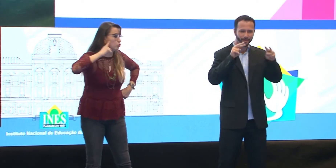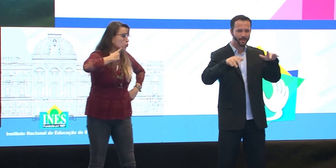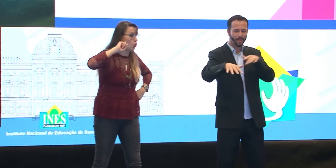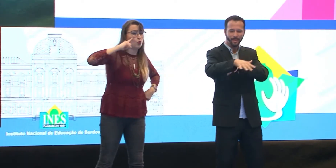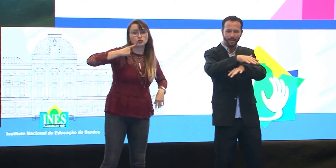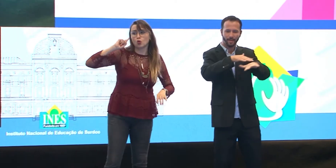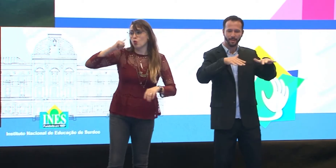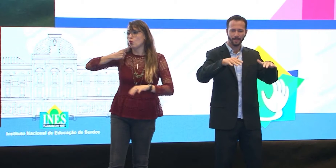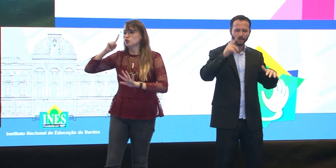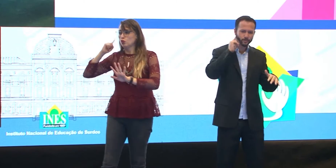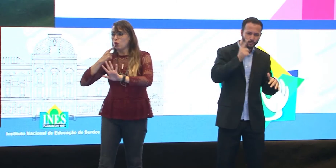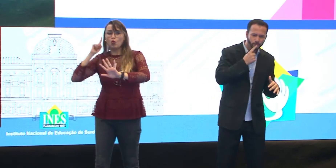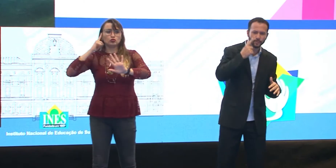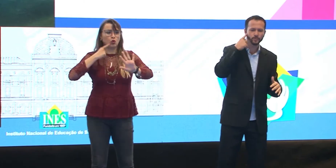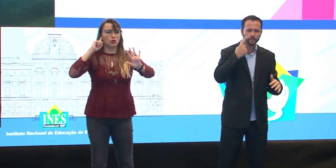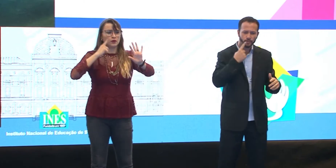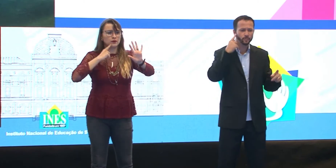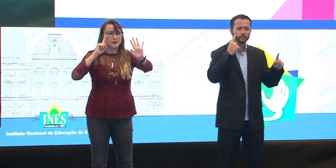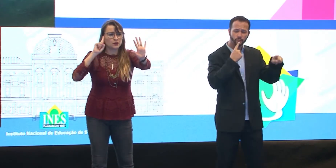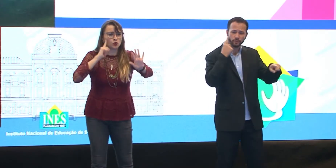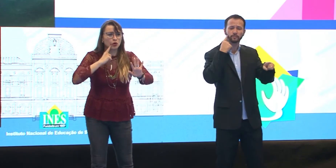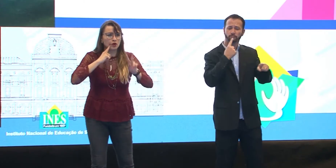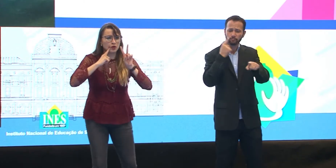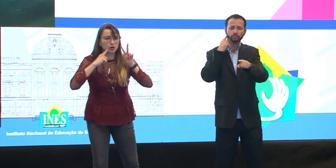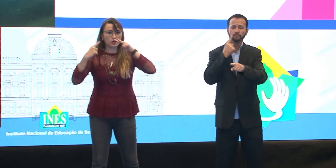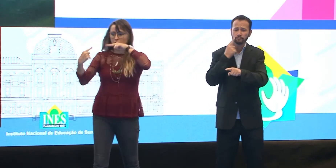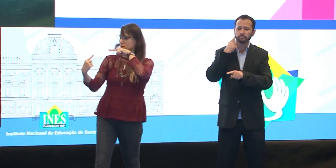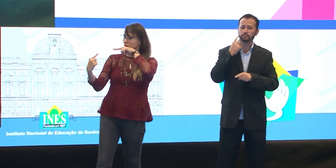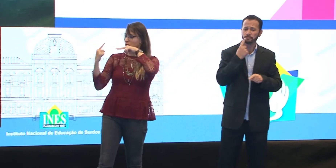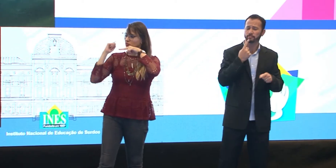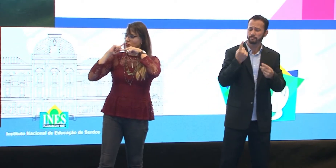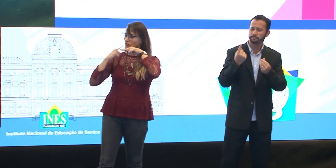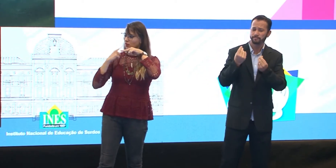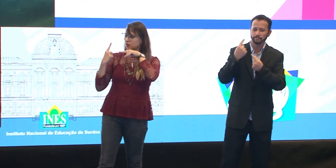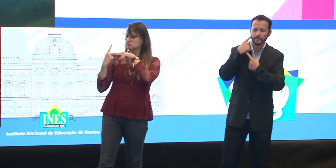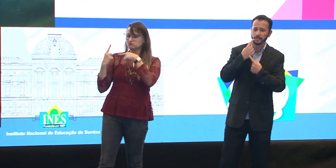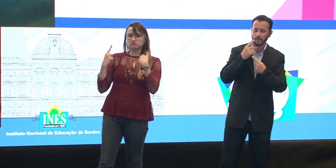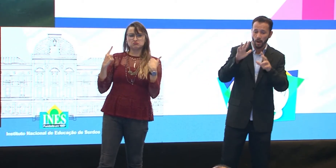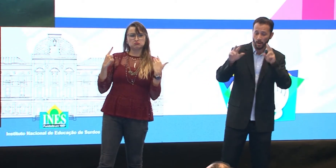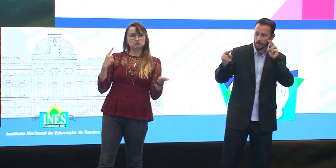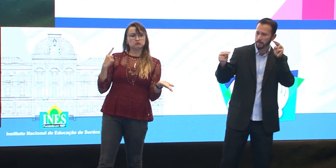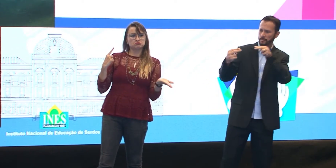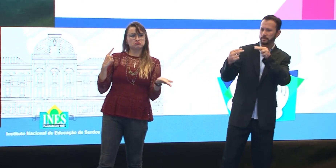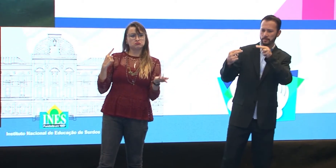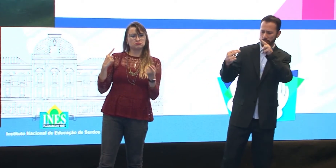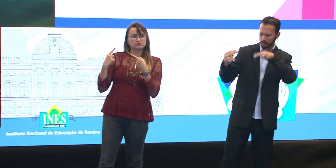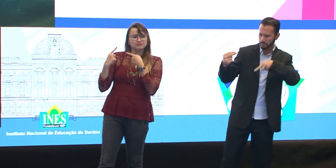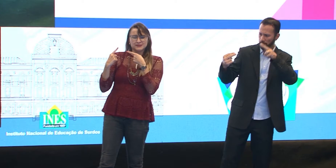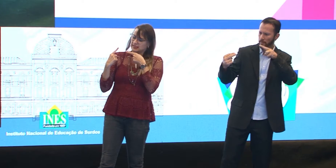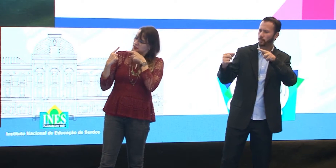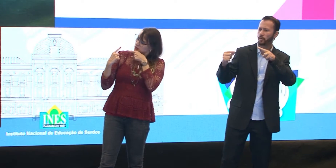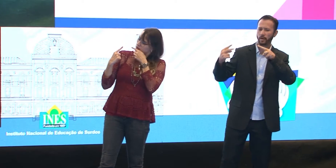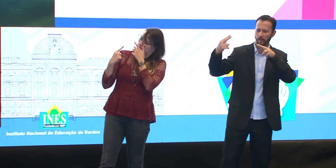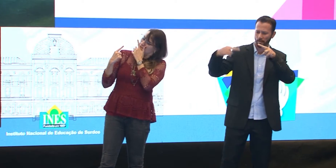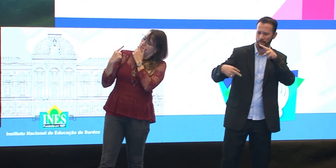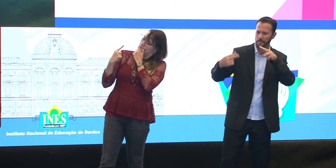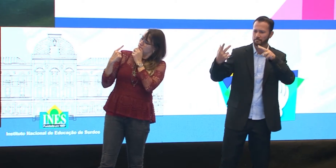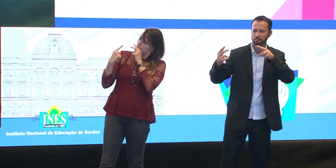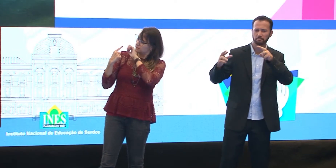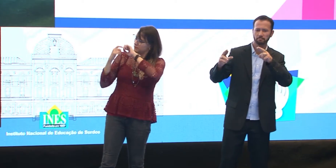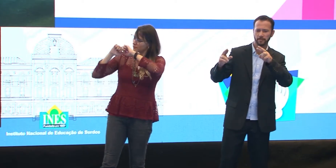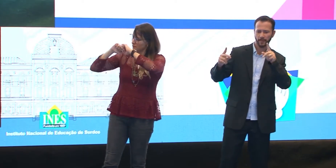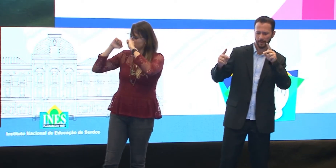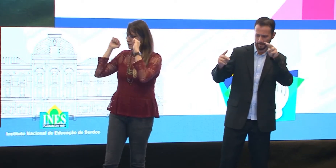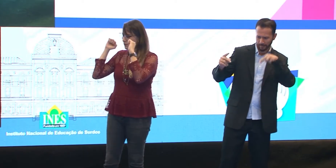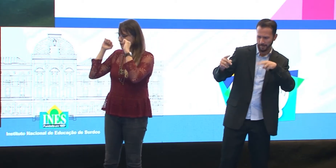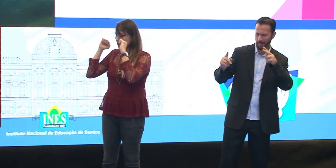Também, uma outra questão é que quando nós falamos sobre surdos, a gente precisa olhar para os nossos pares. Saber quem que é